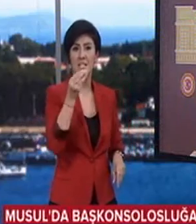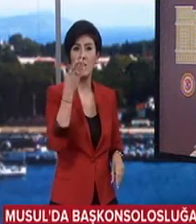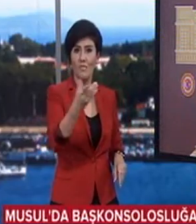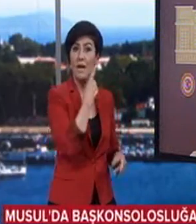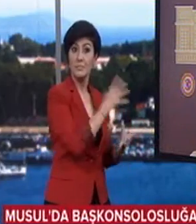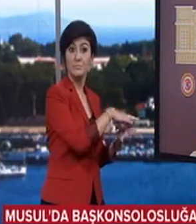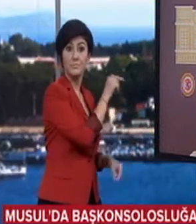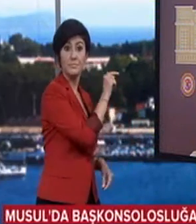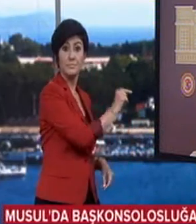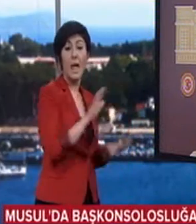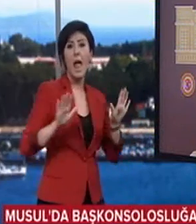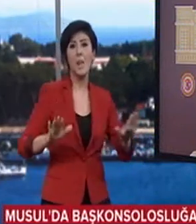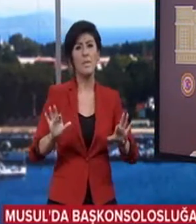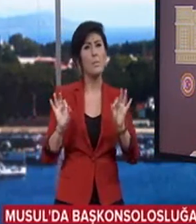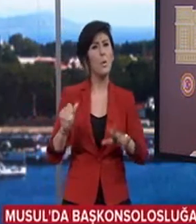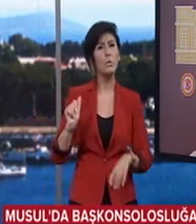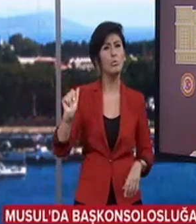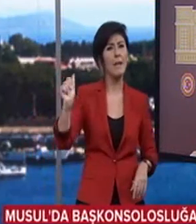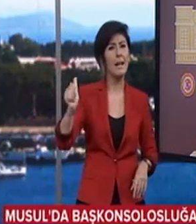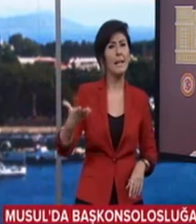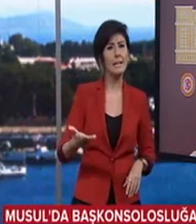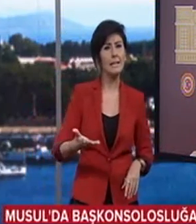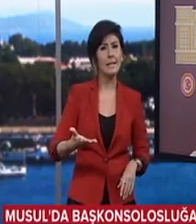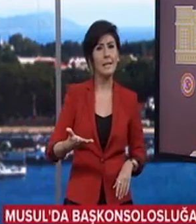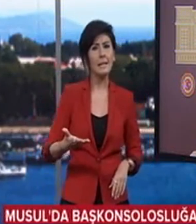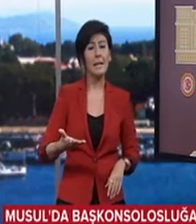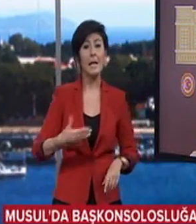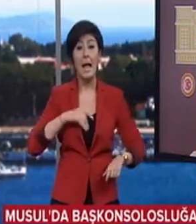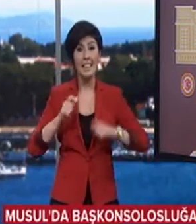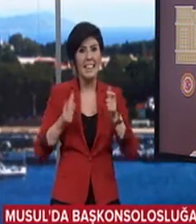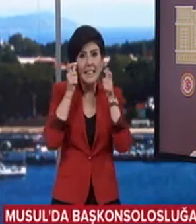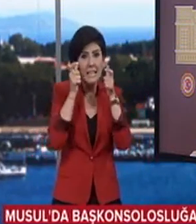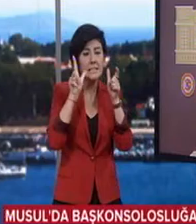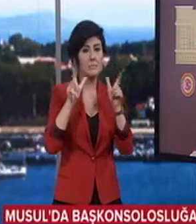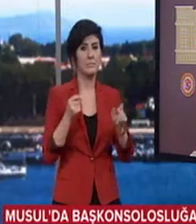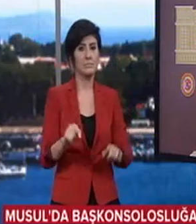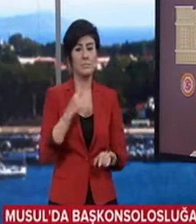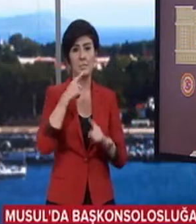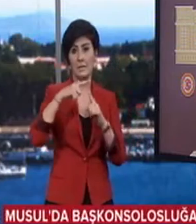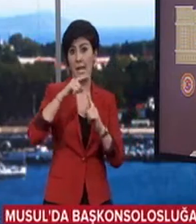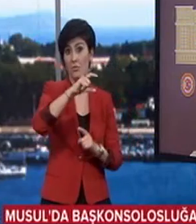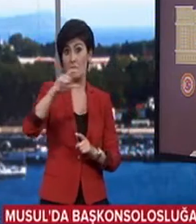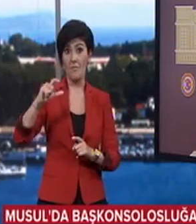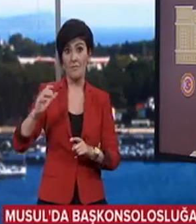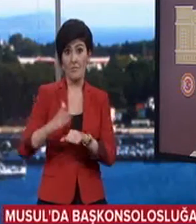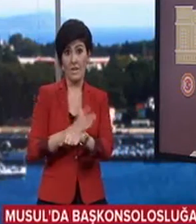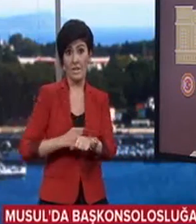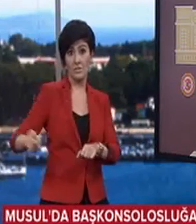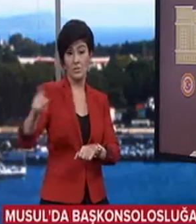mesajı veren Öztrak, "elbette böyle günlerde tenliyle hareket etmeliyiz. Türkiye Cumhuriyeti vatandaşlarının kurtarılması